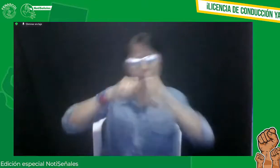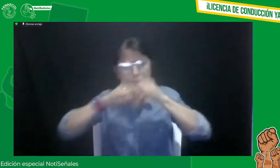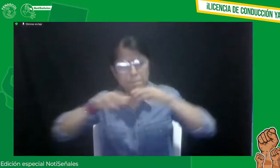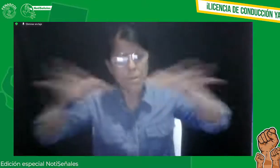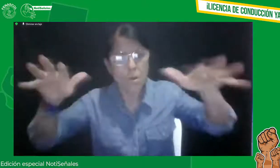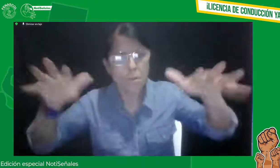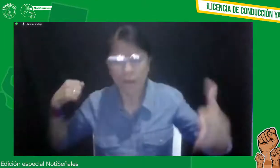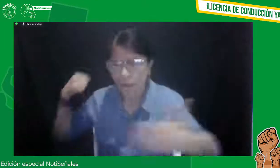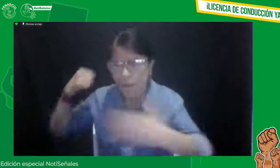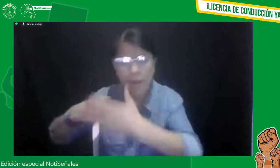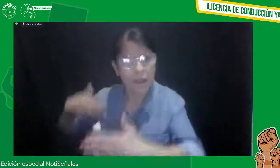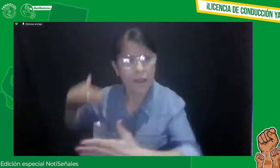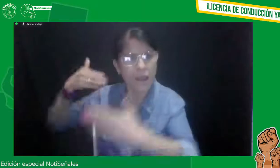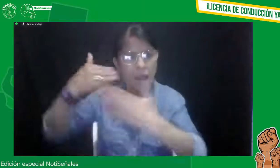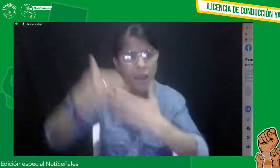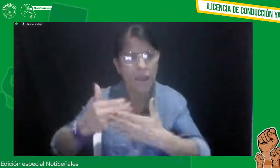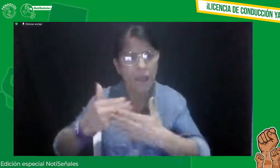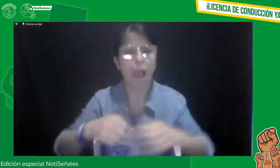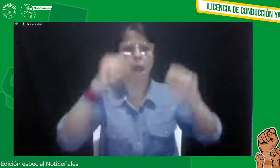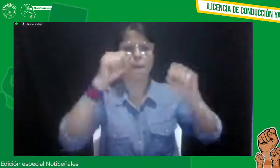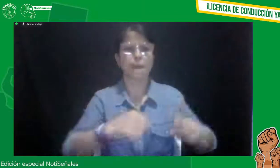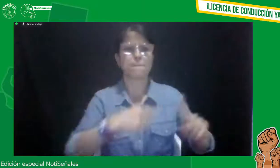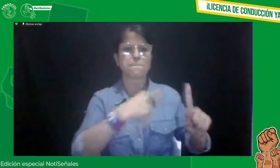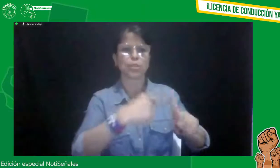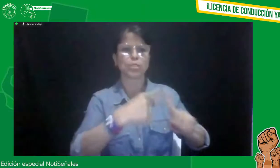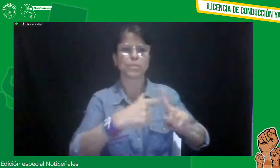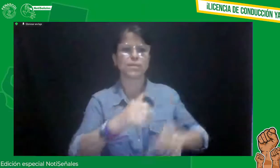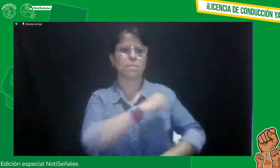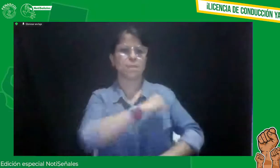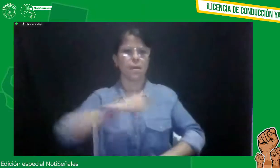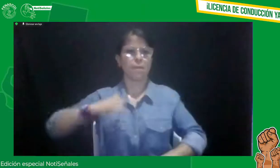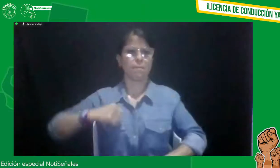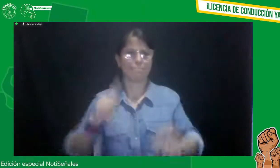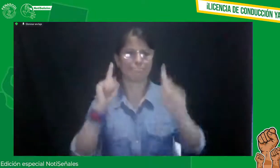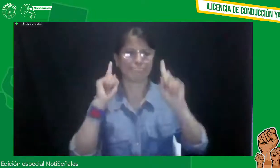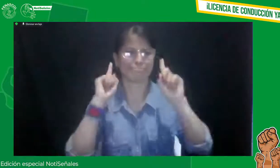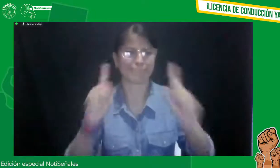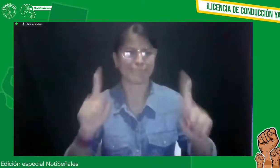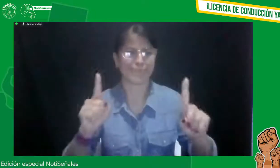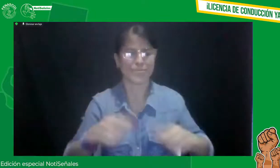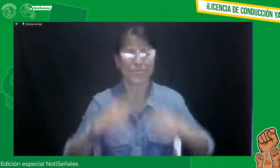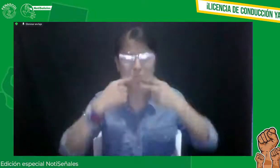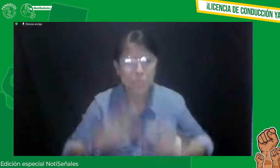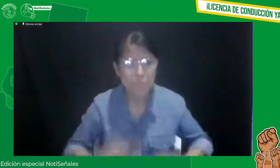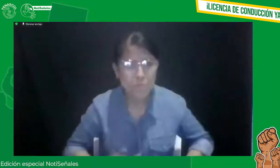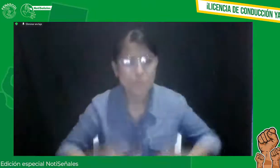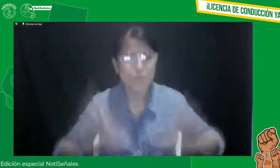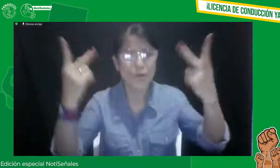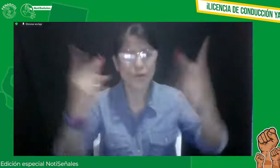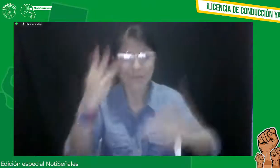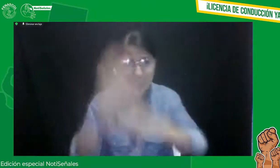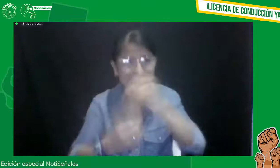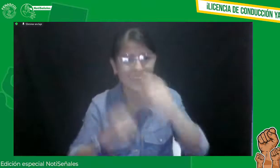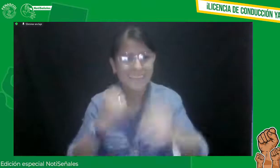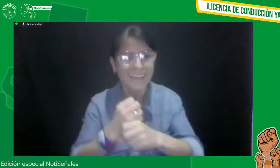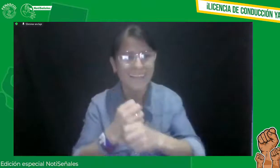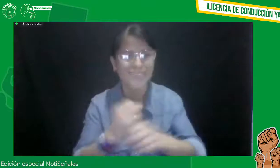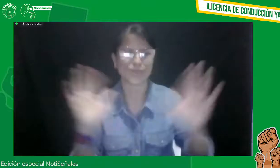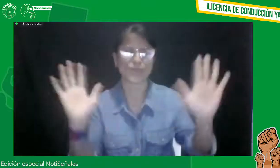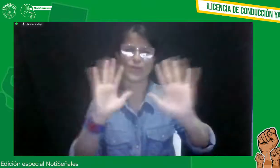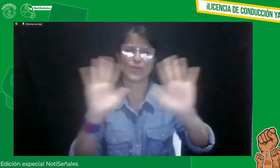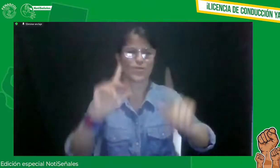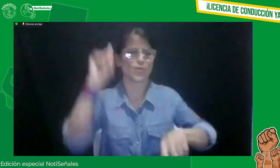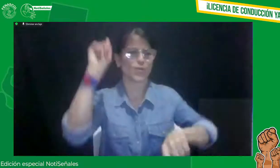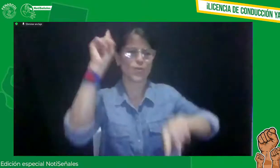llevamos 16 años, ¿será que podemos seguir esperando 3 años más para que, pues así como nos dieron un